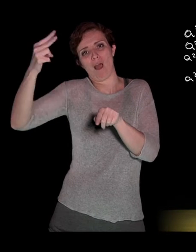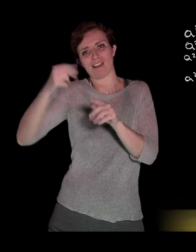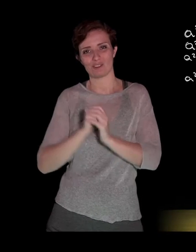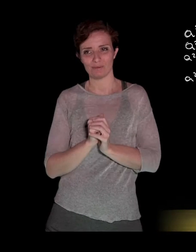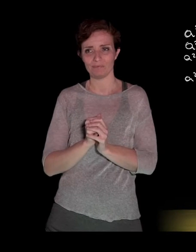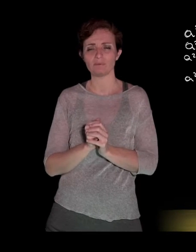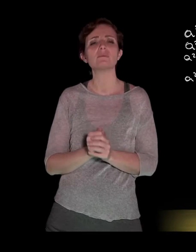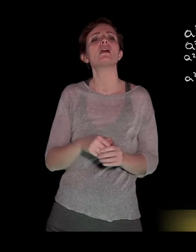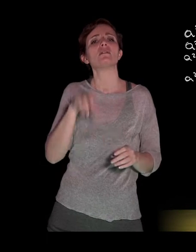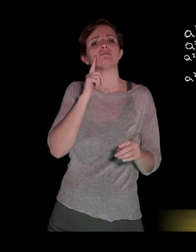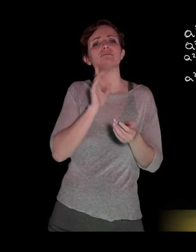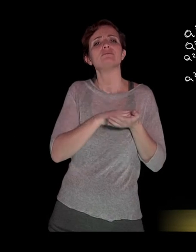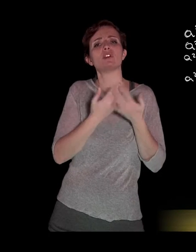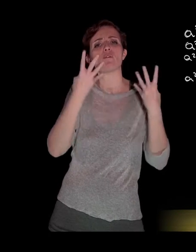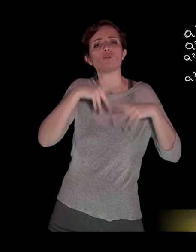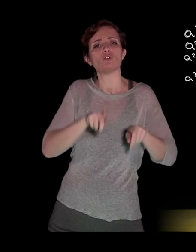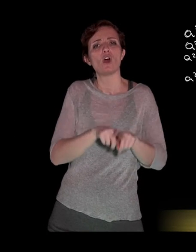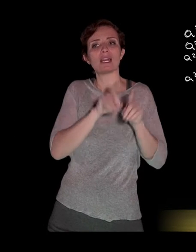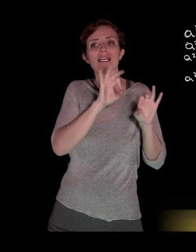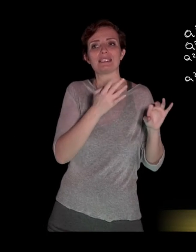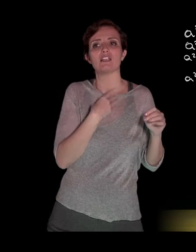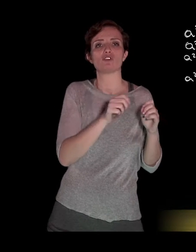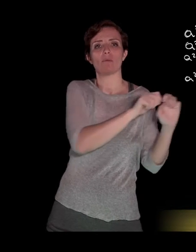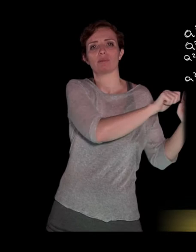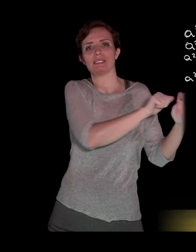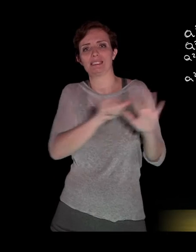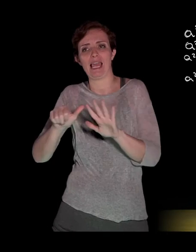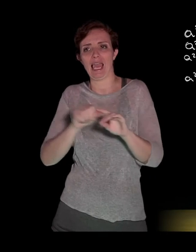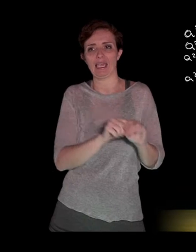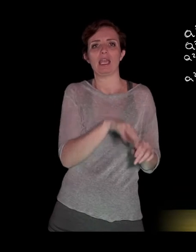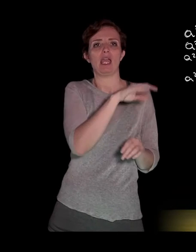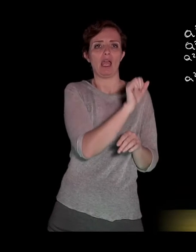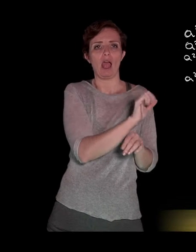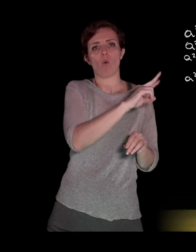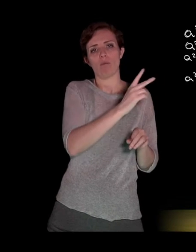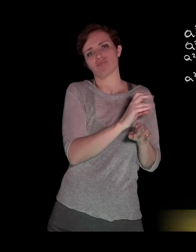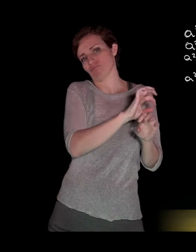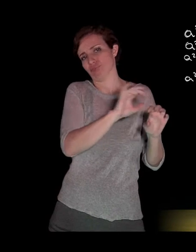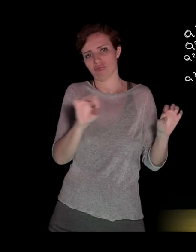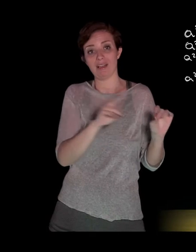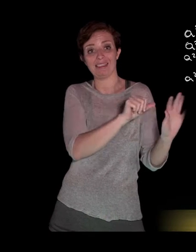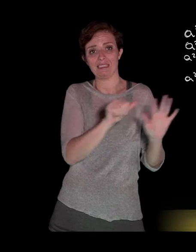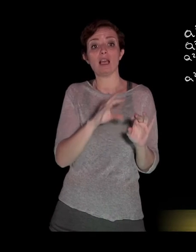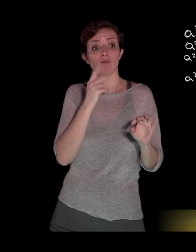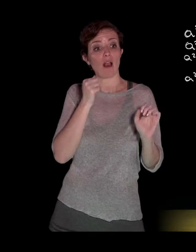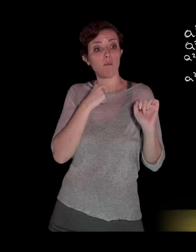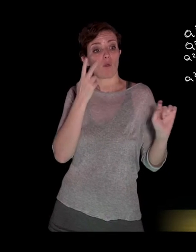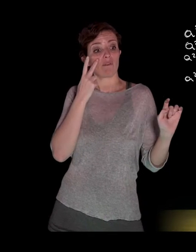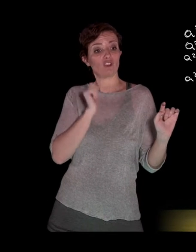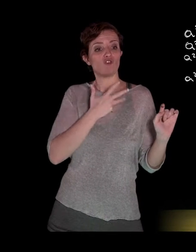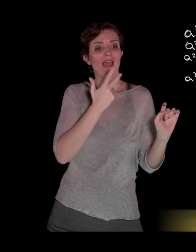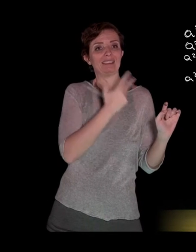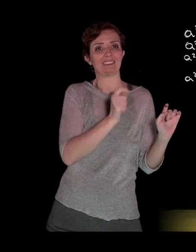da ben sei termini in cui sono riconoscibili tre quadrati di